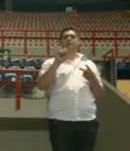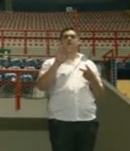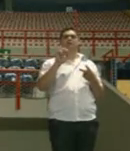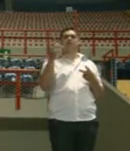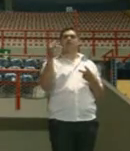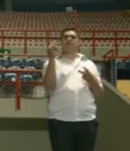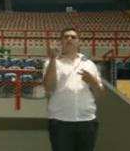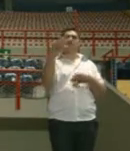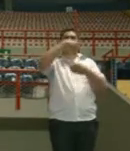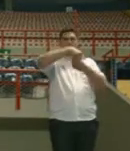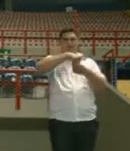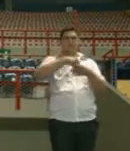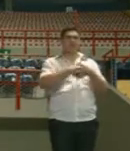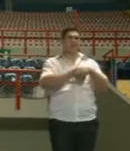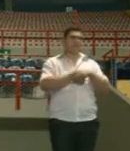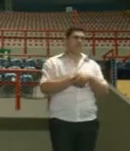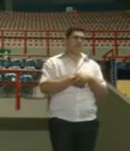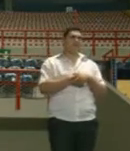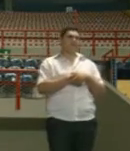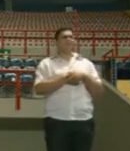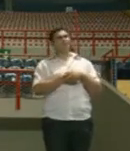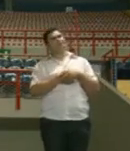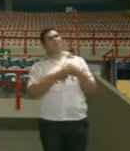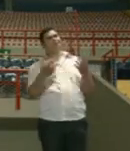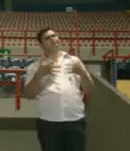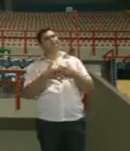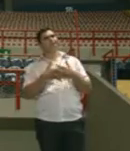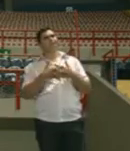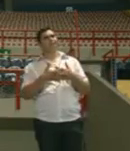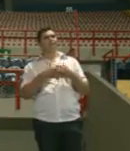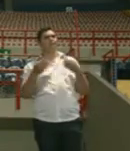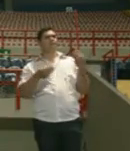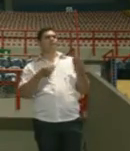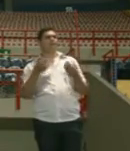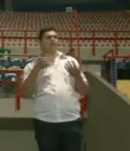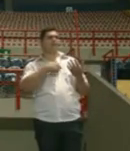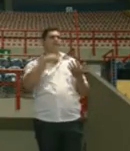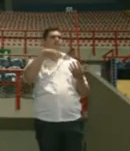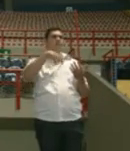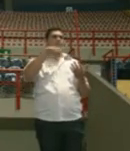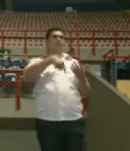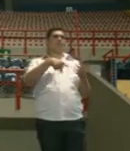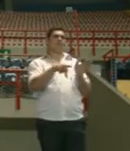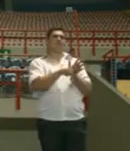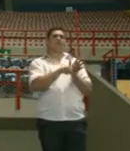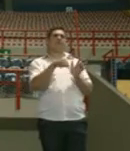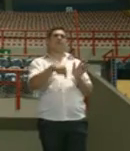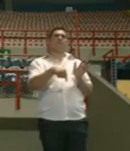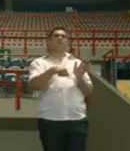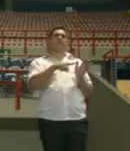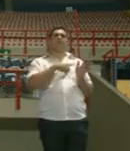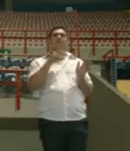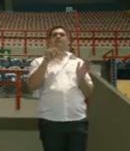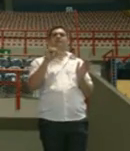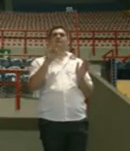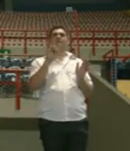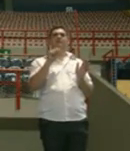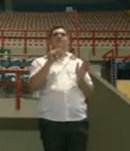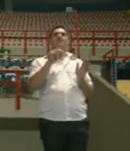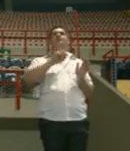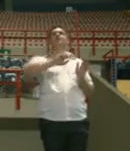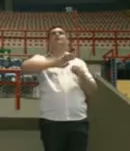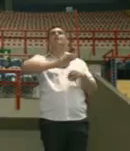na Itália. Não há uma contradição aí, não? Como é que eu saio daqui, vivendo sobre uma ditadura, e